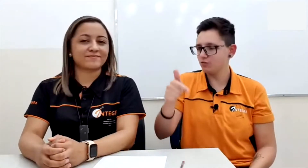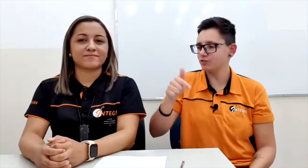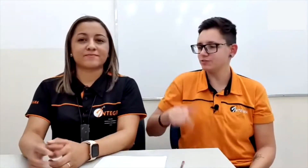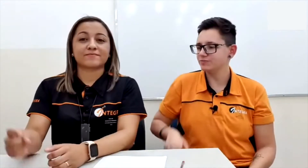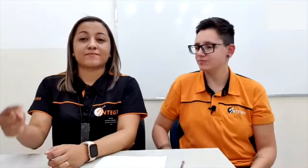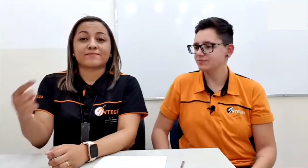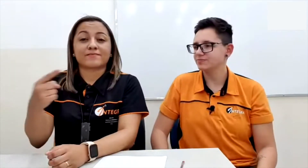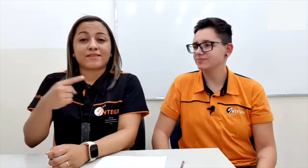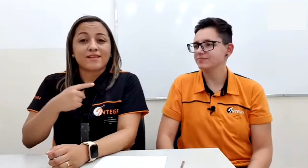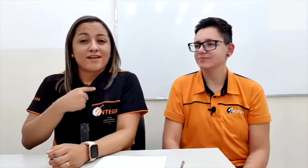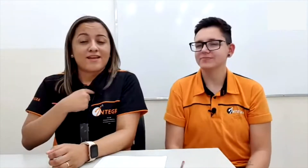novo.